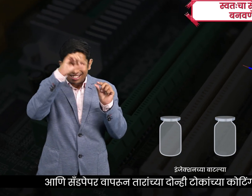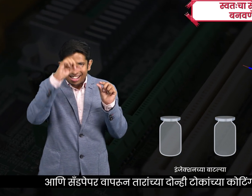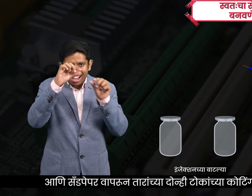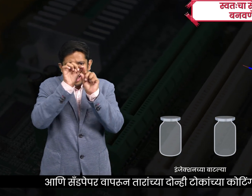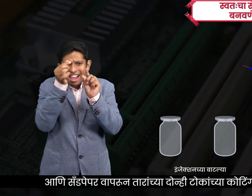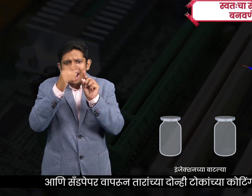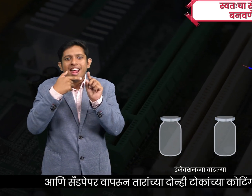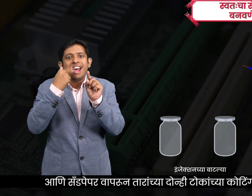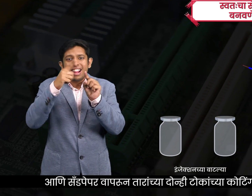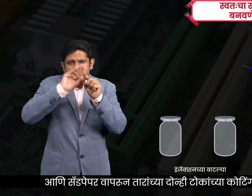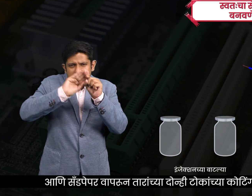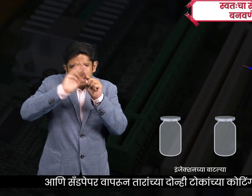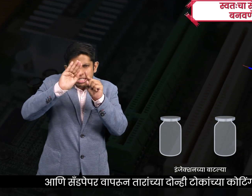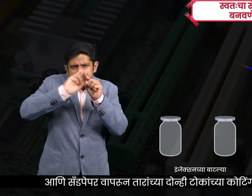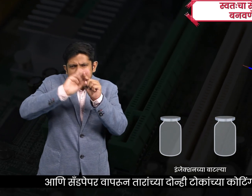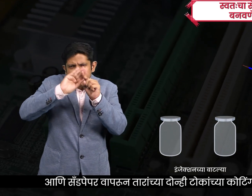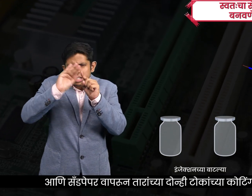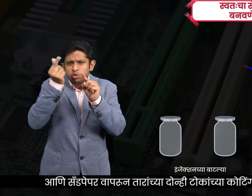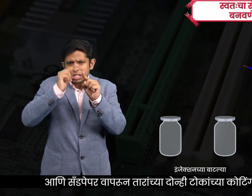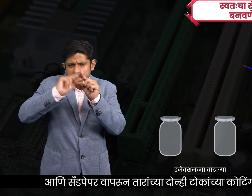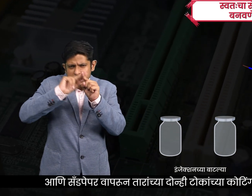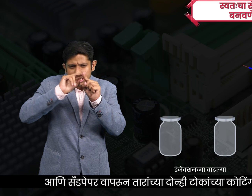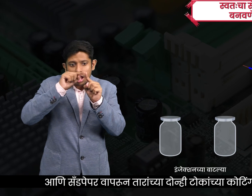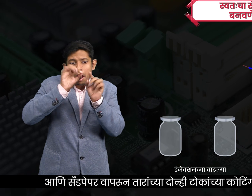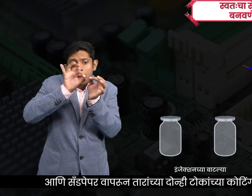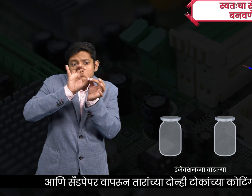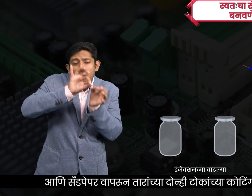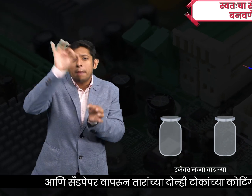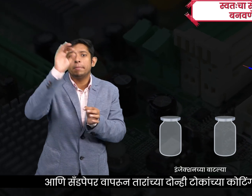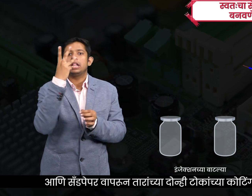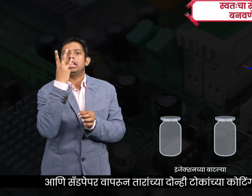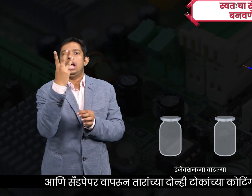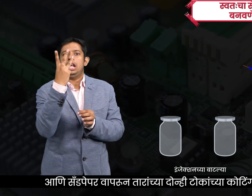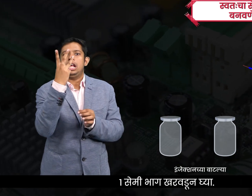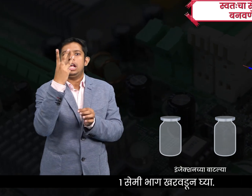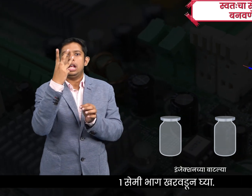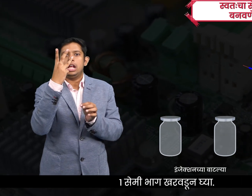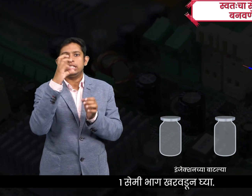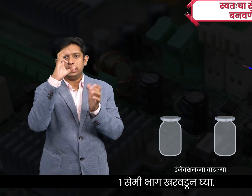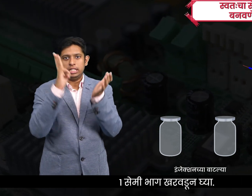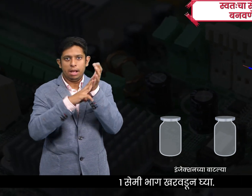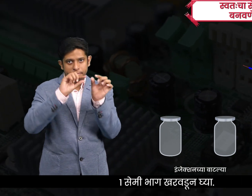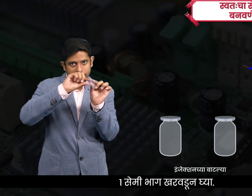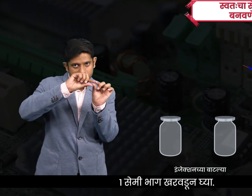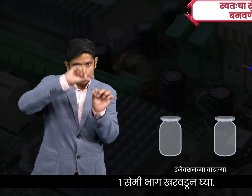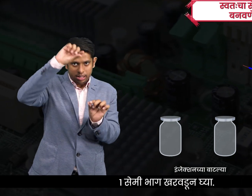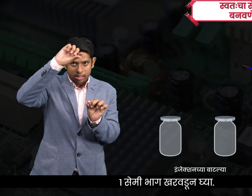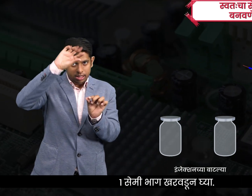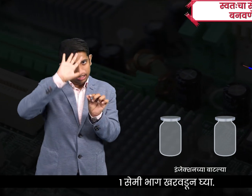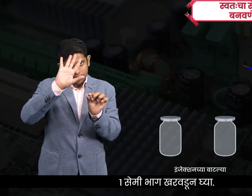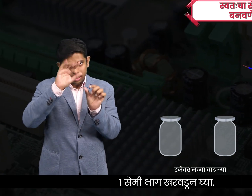सँडपेपर वापरून ताऱ्यांचा दोन्ही टोकांचे कटिंग्सचा सुमारे 1 सेंटीमीटर भाग खरडून